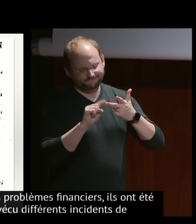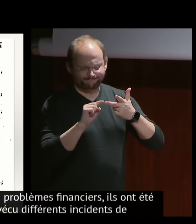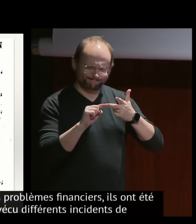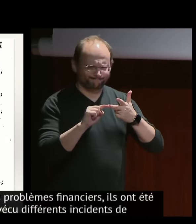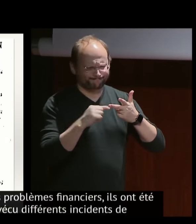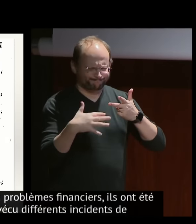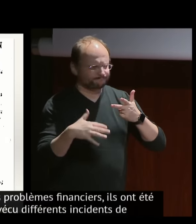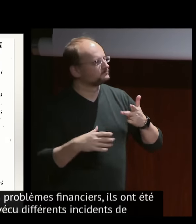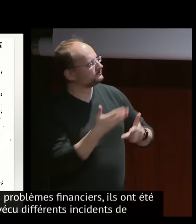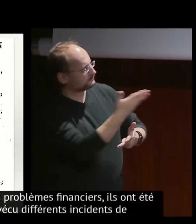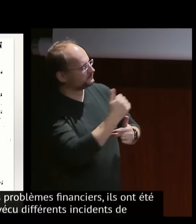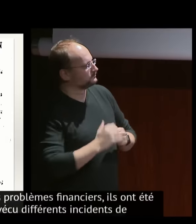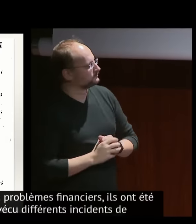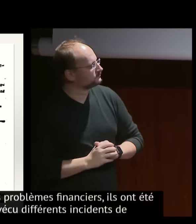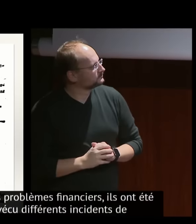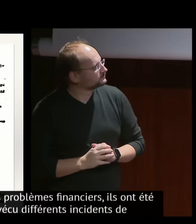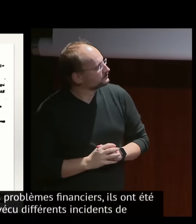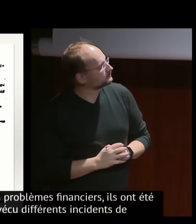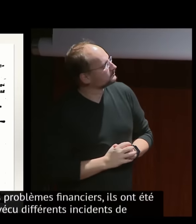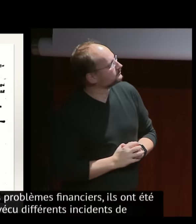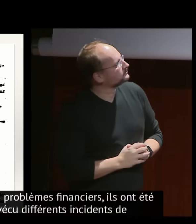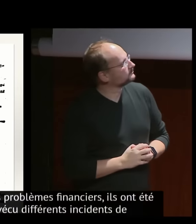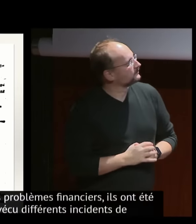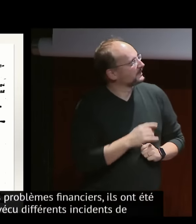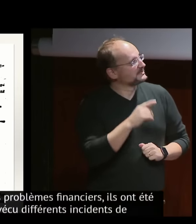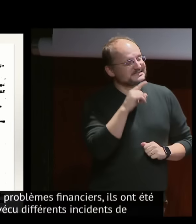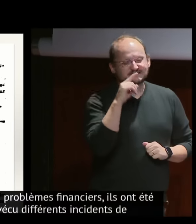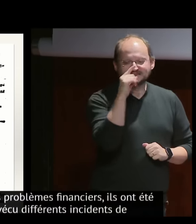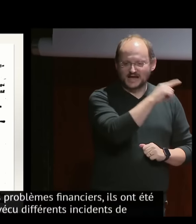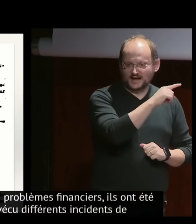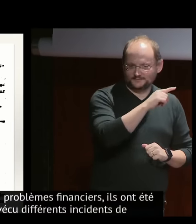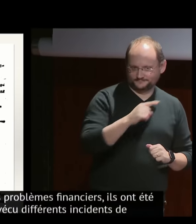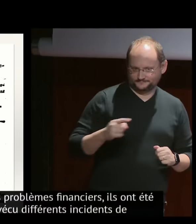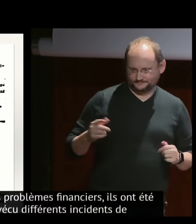Et donc, à la différence du deuxième ouvrage,